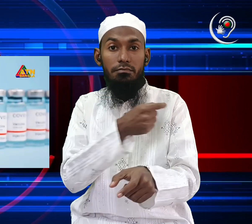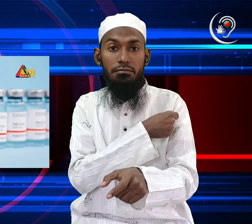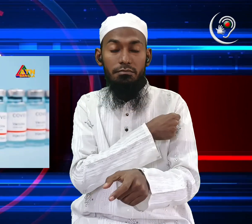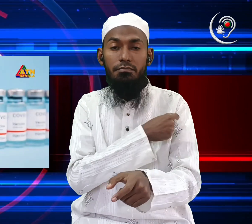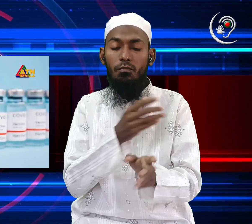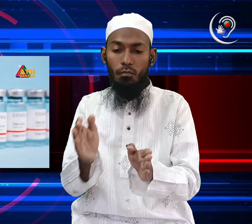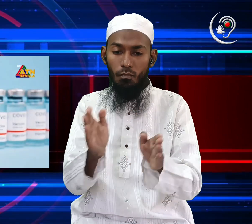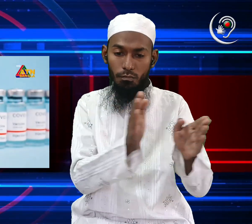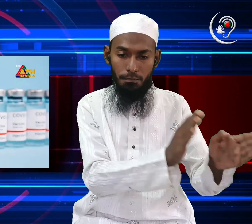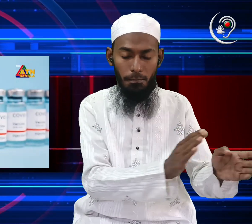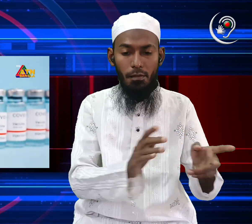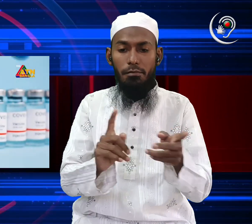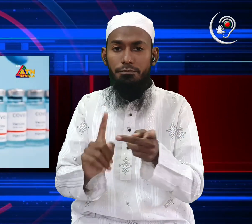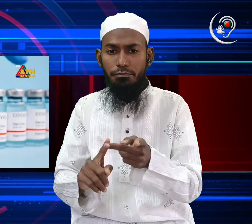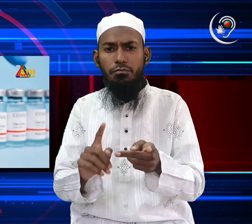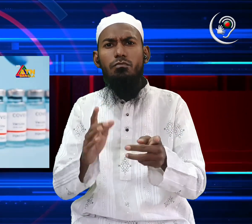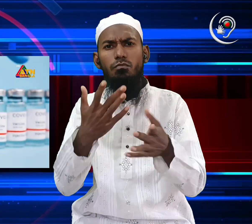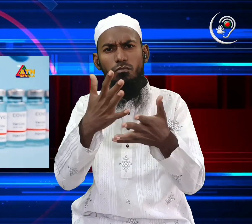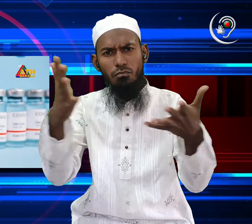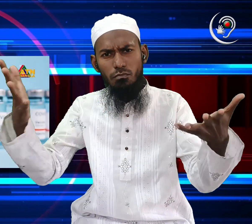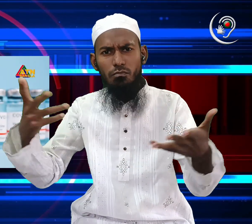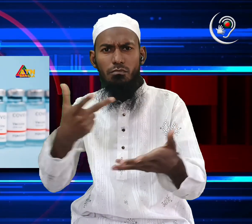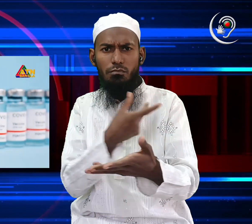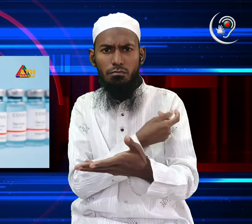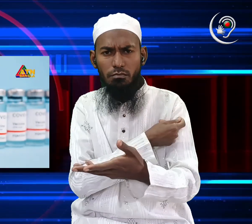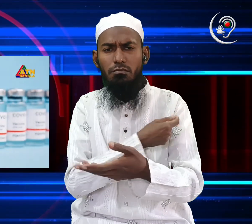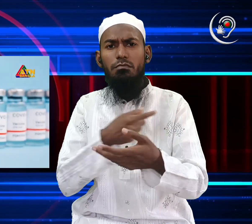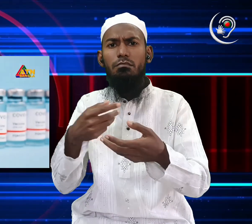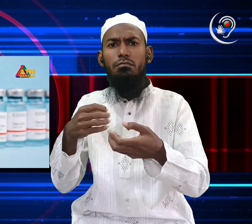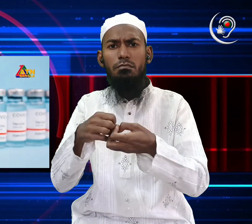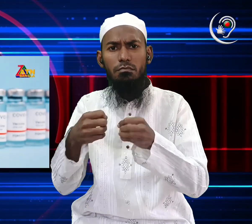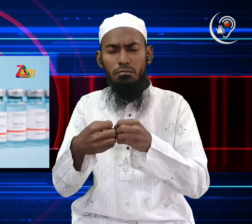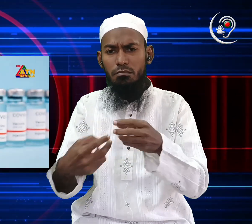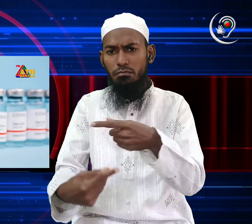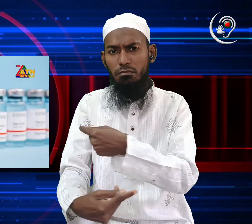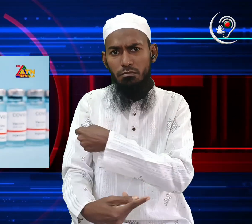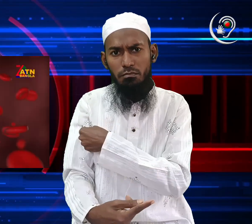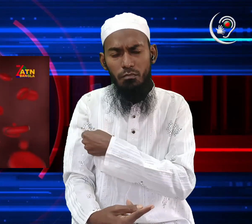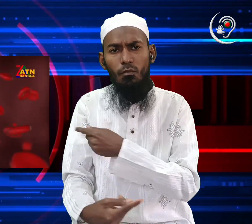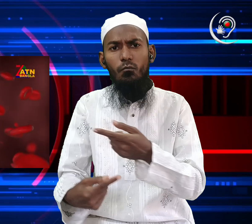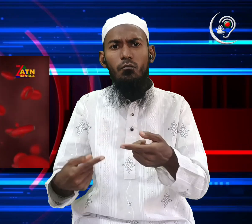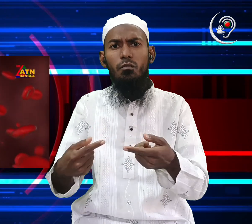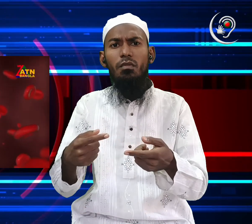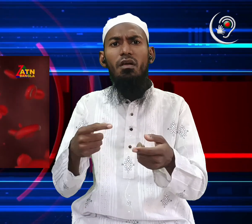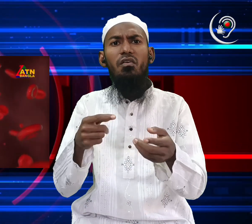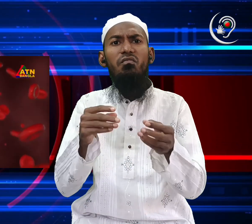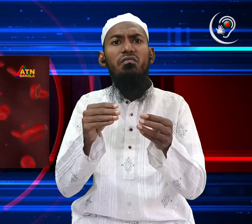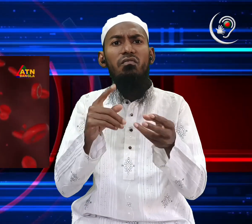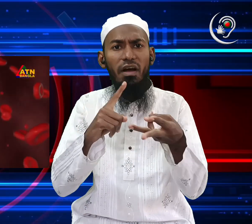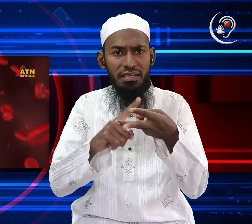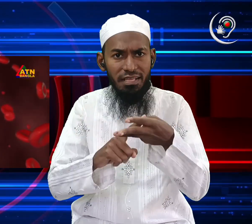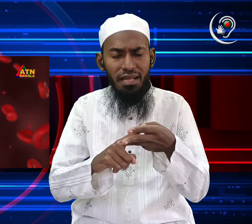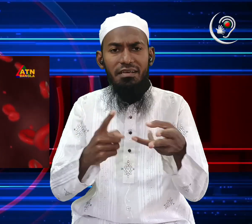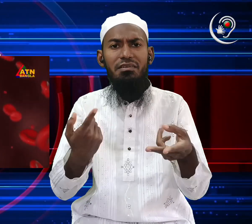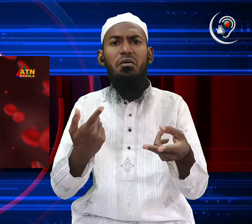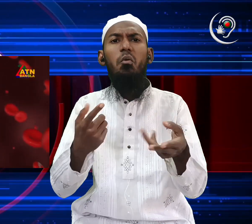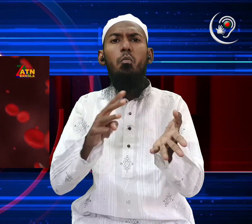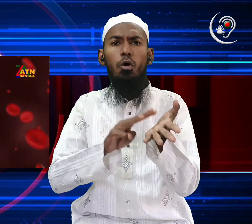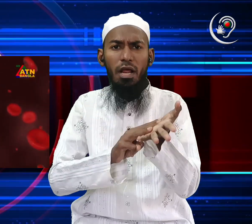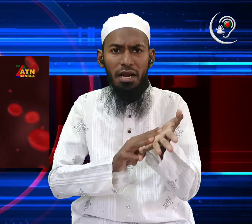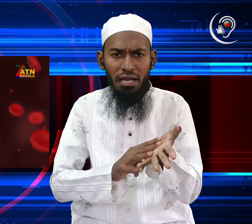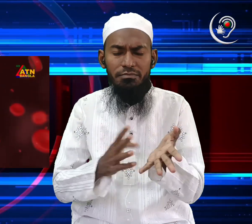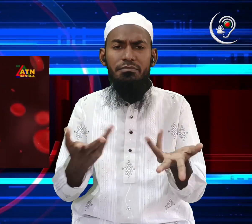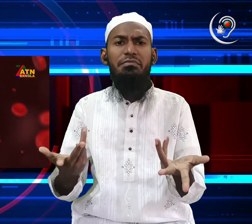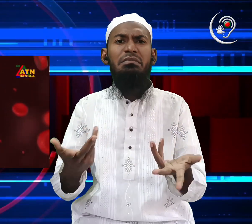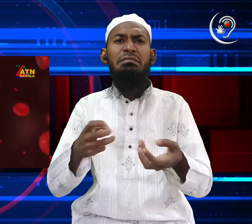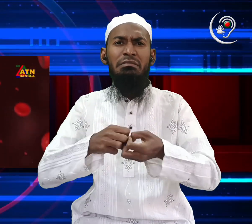এছাড়া অ্যাস্ট্রাজেনেকা ও অন্যান্য ভাইরাল ভেক্টর করোনা টিকা এবং mRNA টিকা ফাইজার, মডার্নার ডোজে রক্ত জমাট বেঁধে যাওয়া, গুলিয়ান